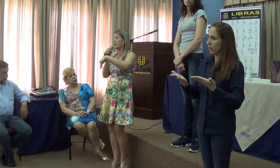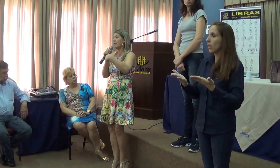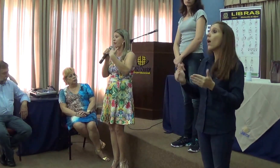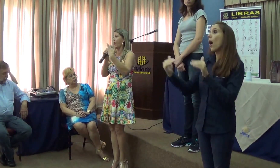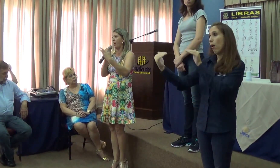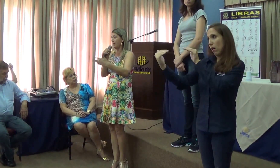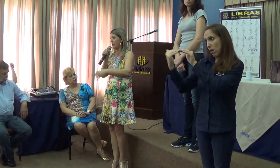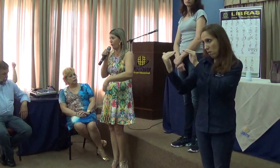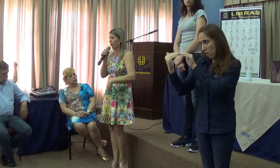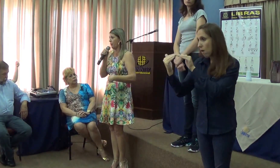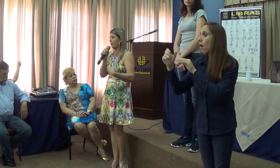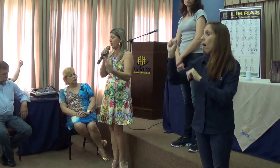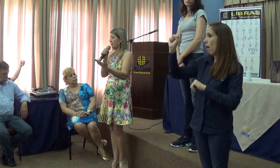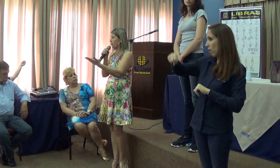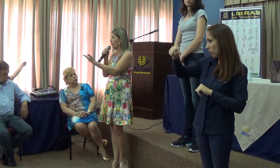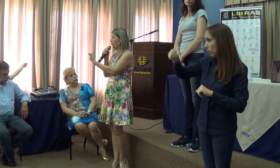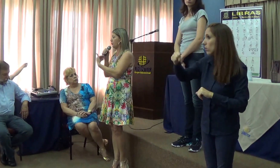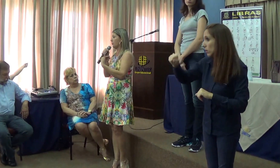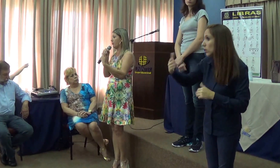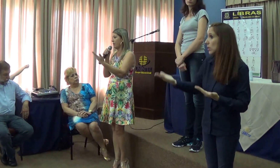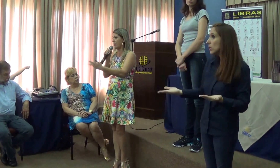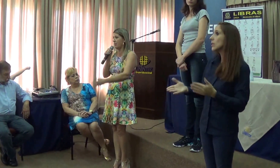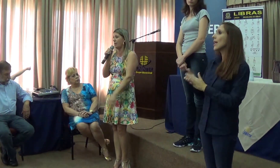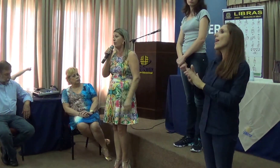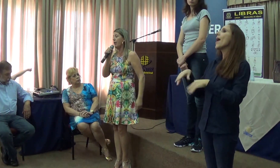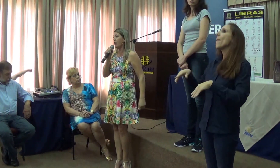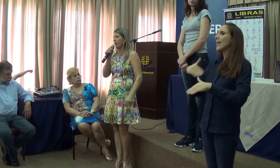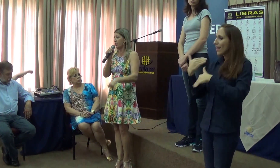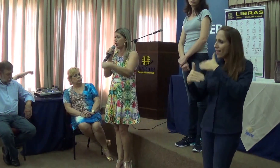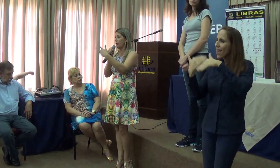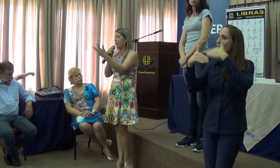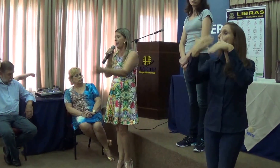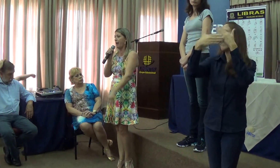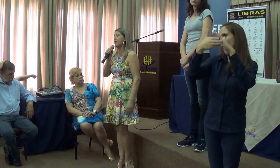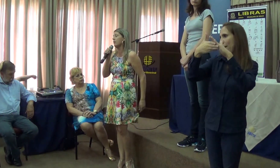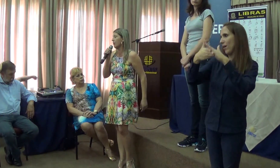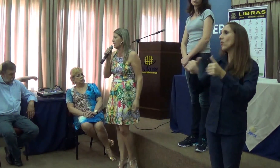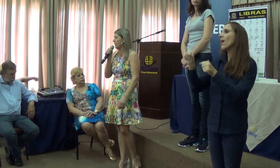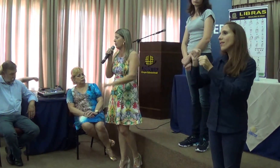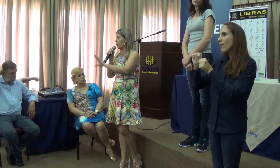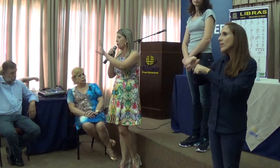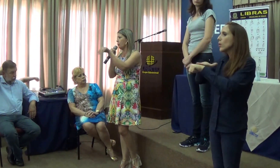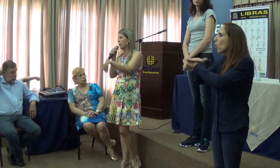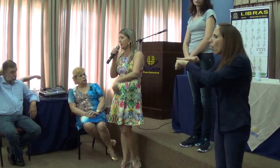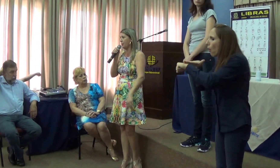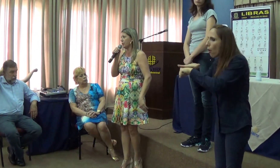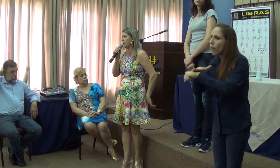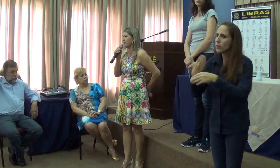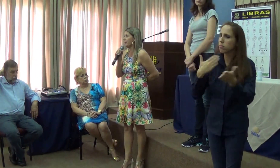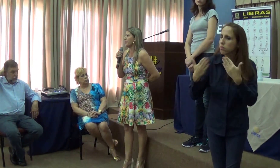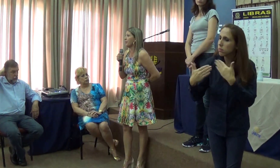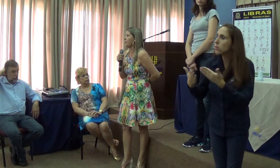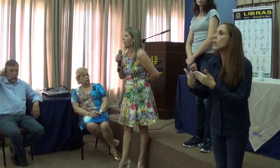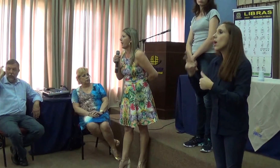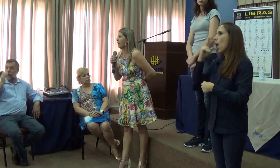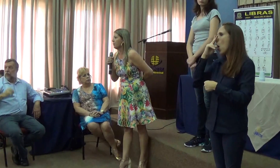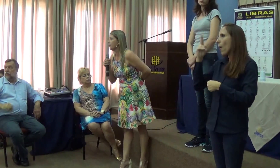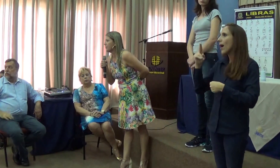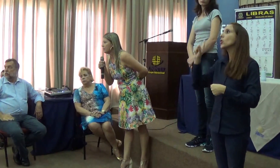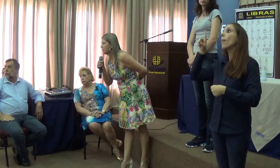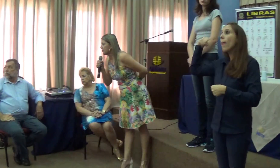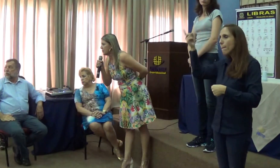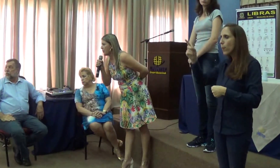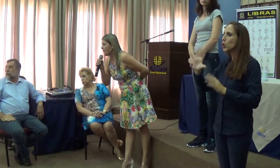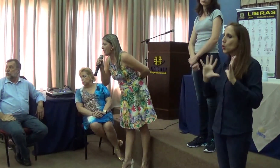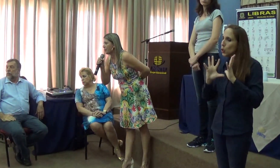que eu estou te olhando. Está em fase de desenvolvimento, eles estão todos numa conversação. Eu acredito que em breve isso vai acontecer em todos os municípios. Você tem lá,